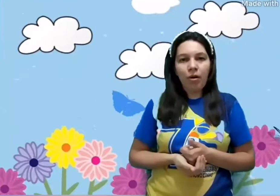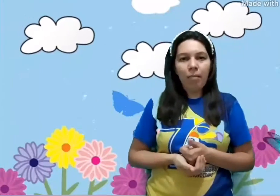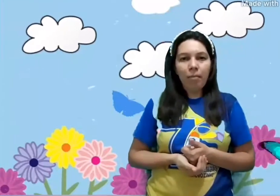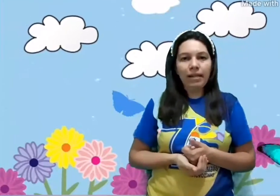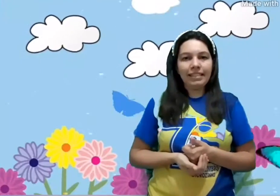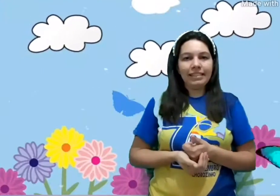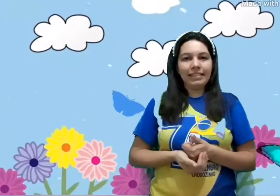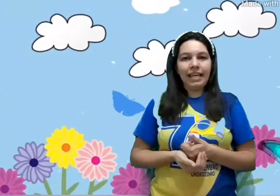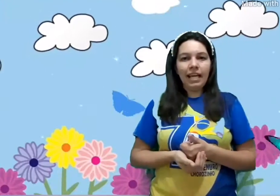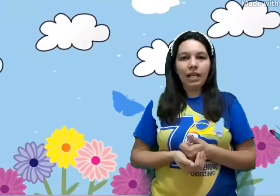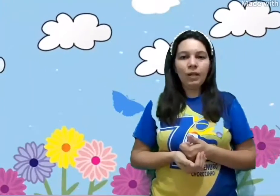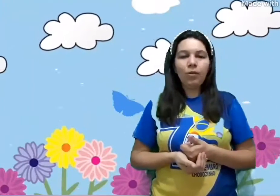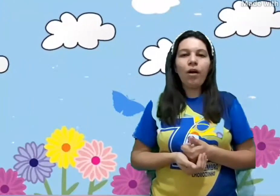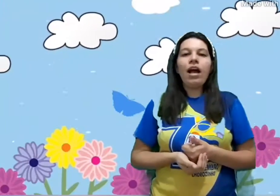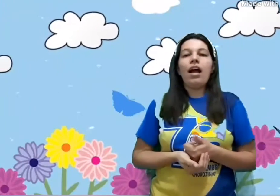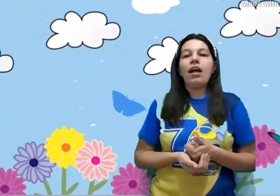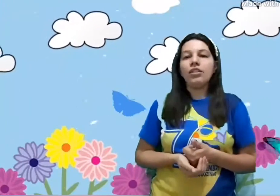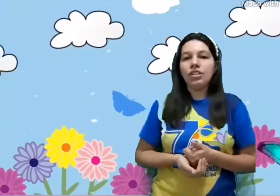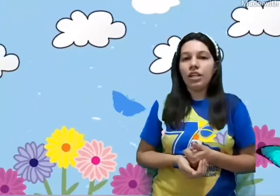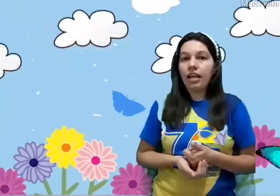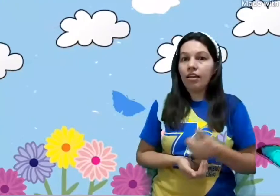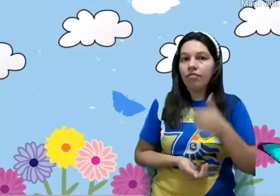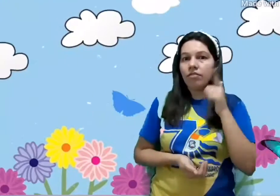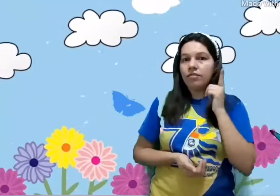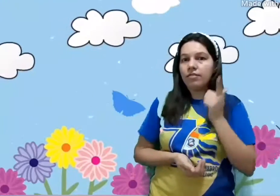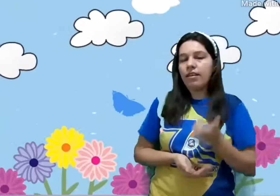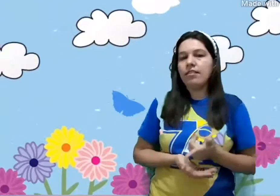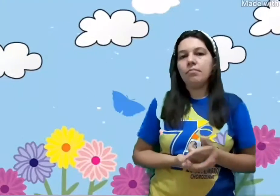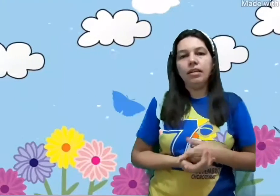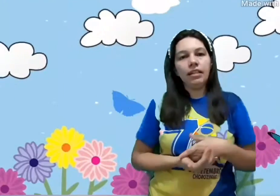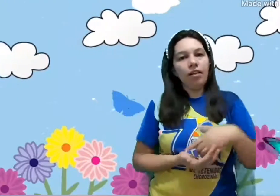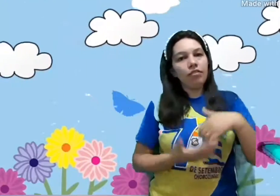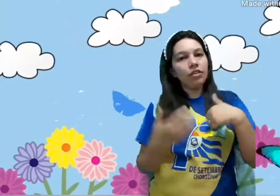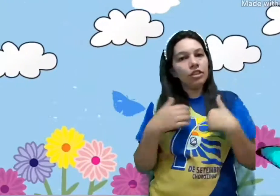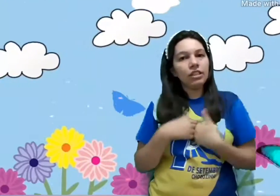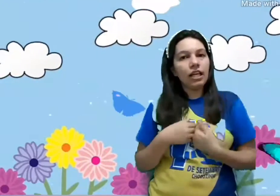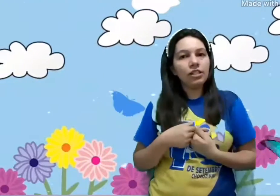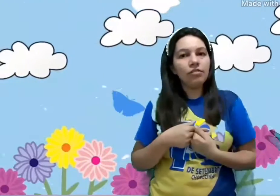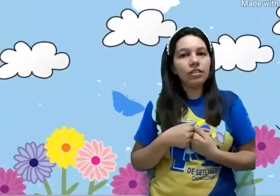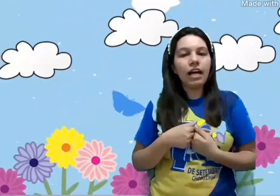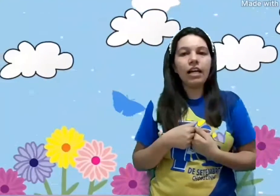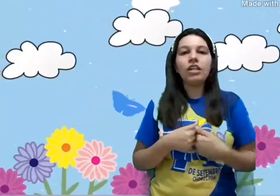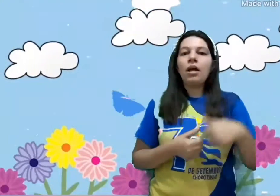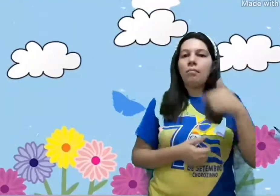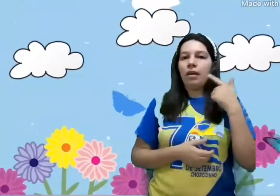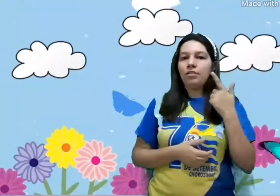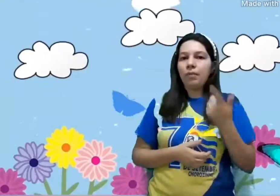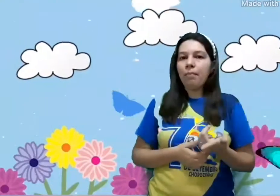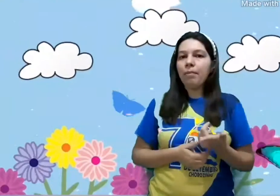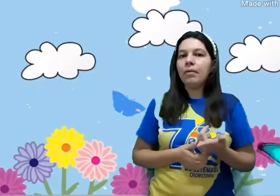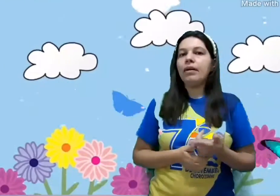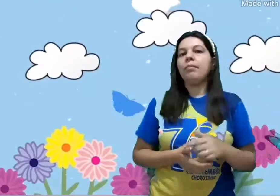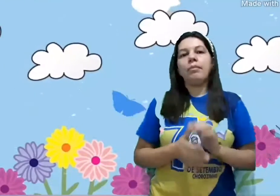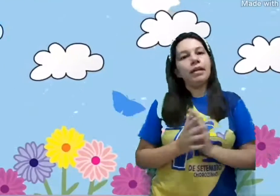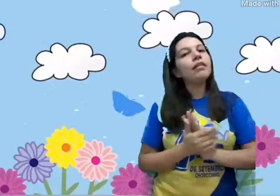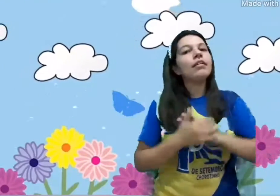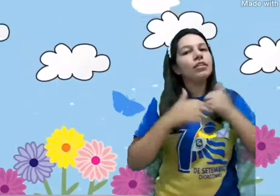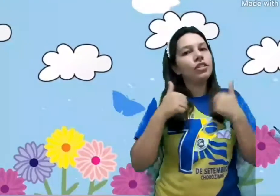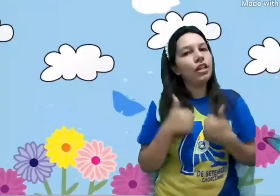com a mamãe, certo? A tia quer que vocês mandem a fotinha da atividade, pede para a mamãe, mamãe, tira